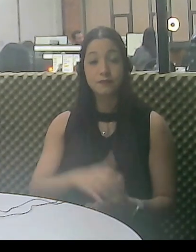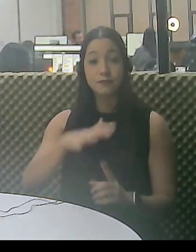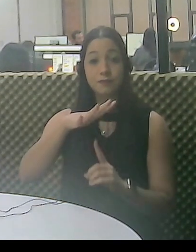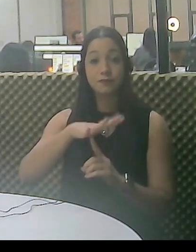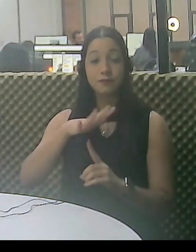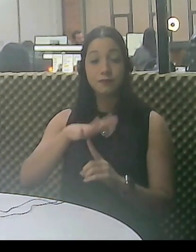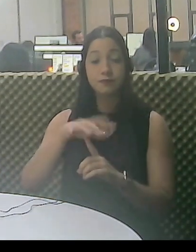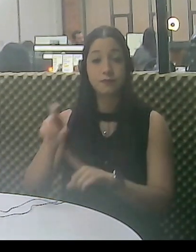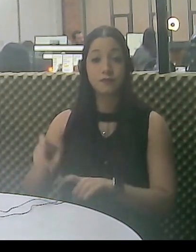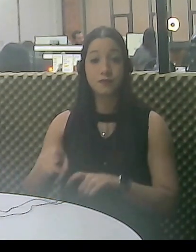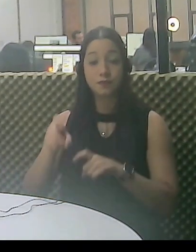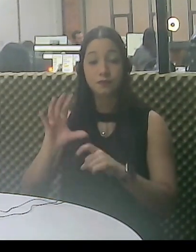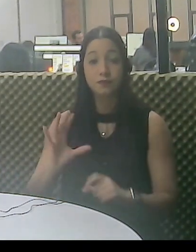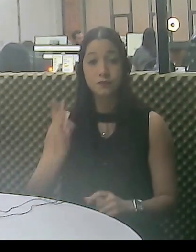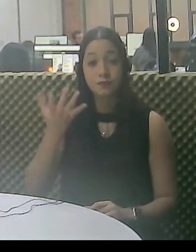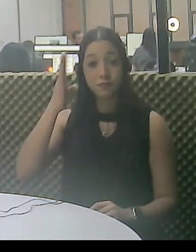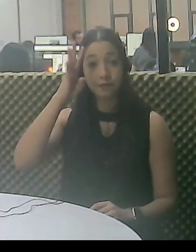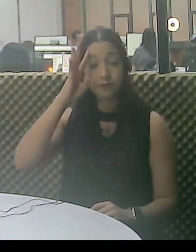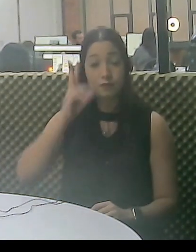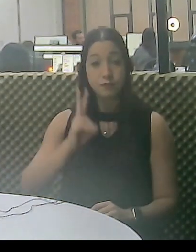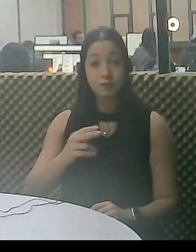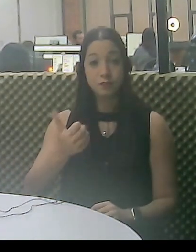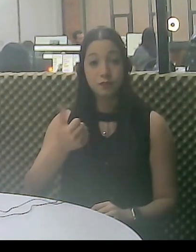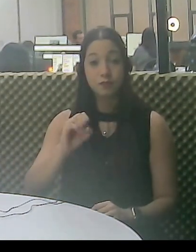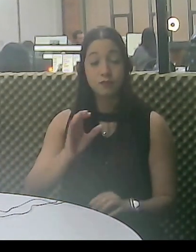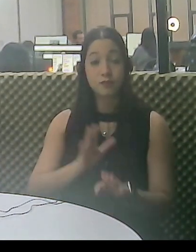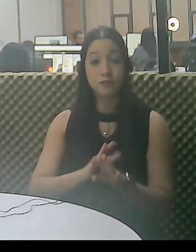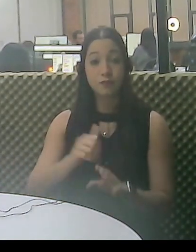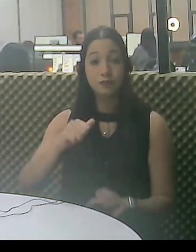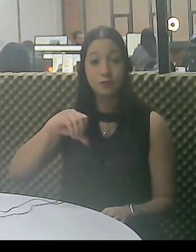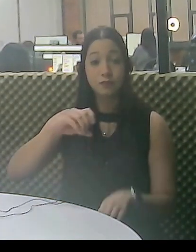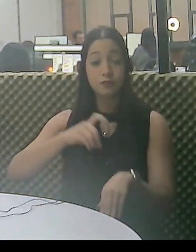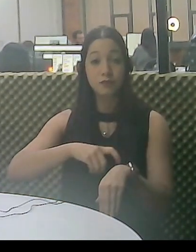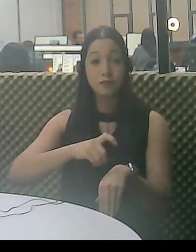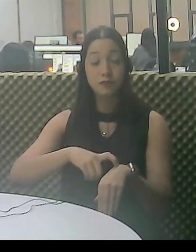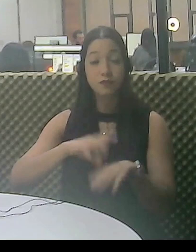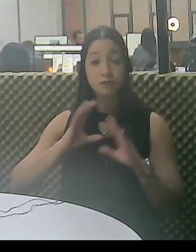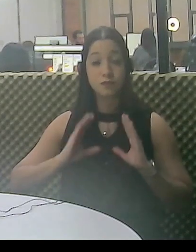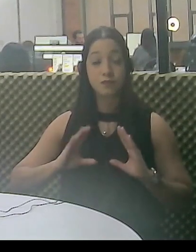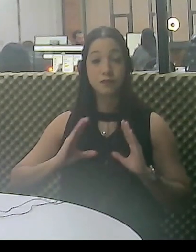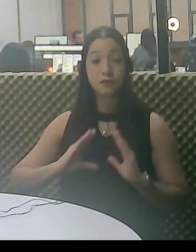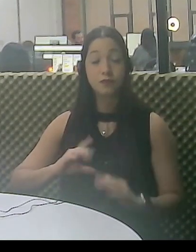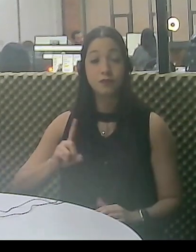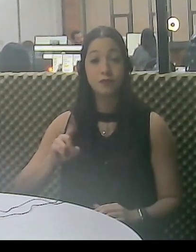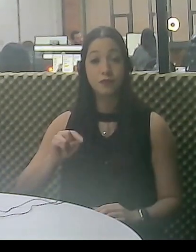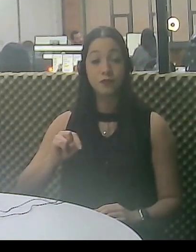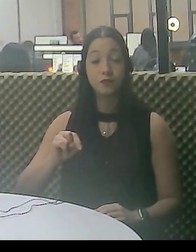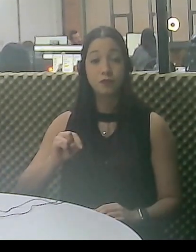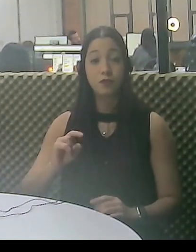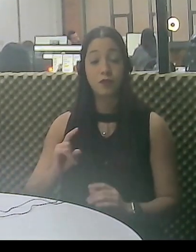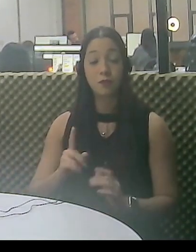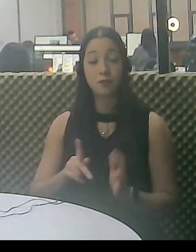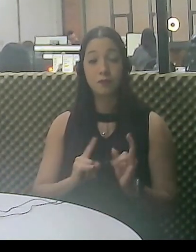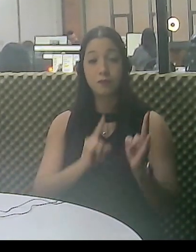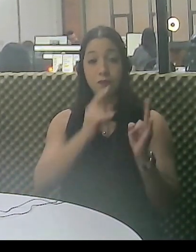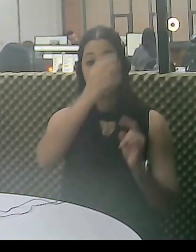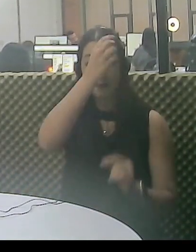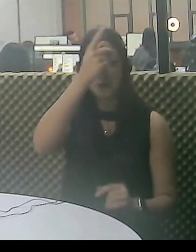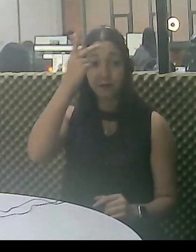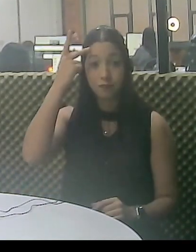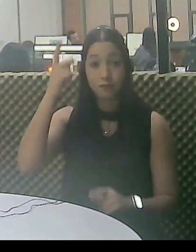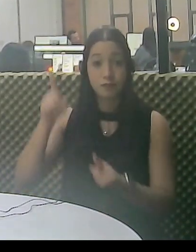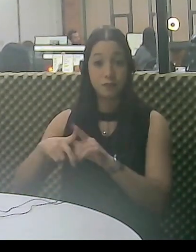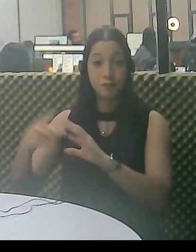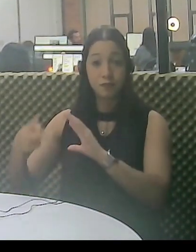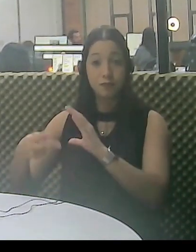Produtos Rurais ocorre todas as quartas, das 10 às 19 horas, na Praça Cívica, localizada entre o Centro Administrativo e a